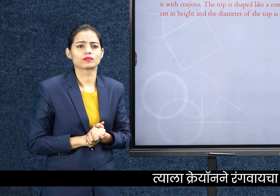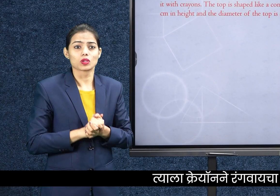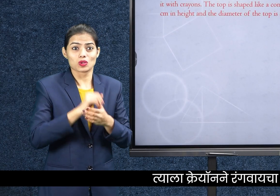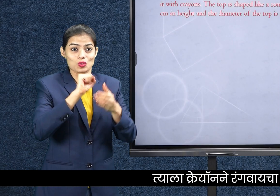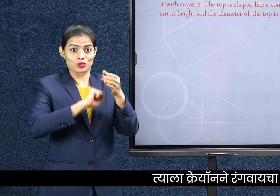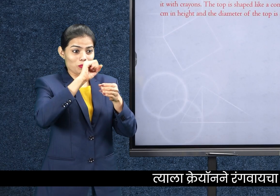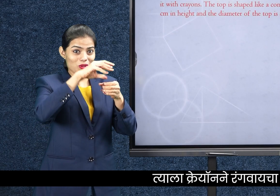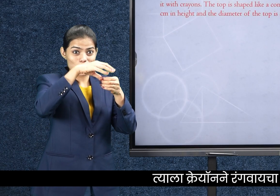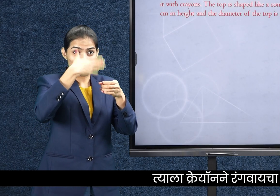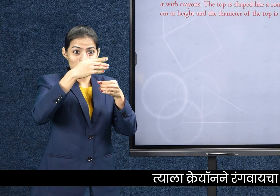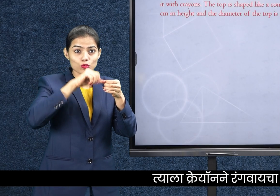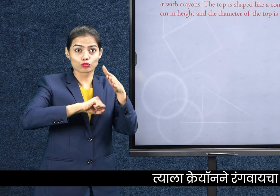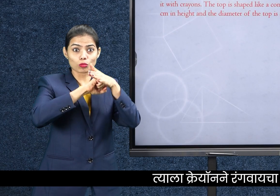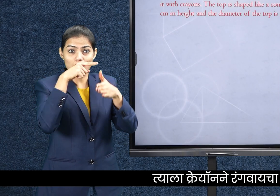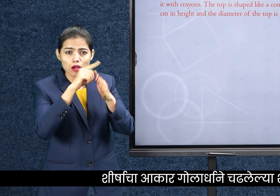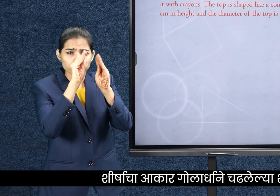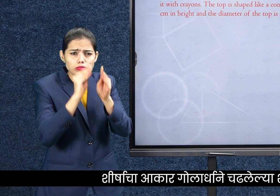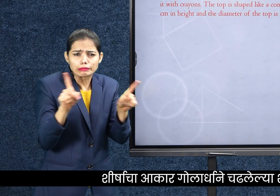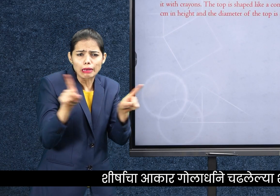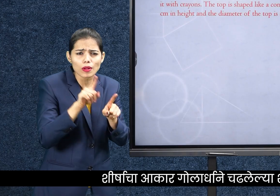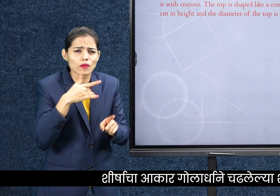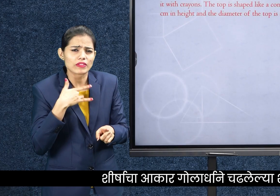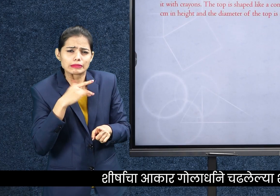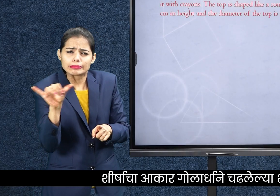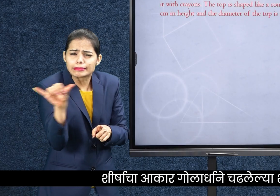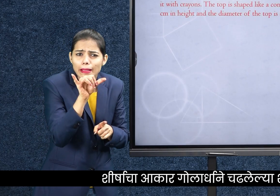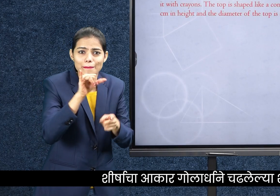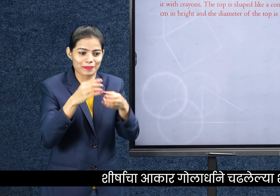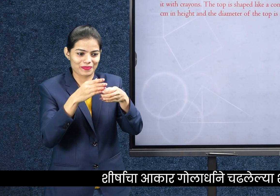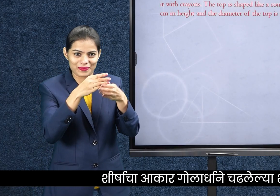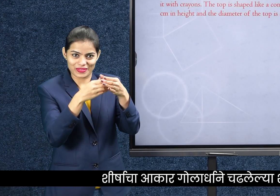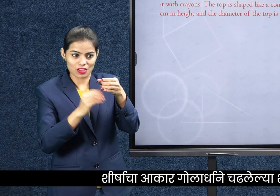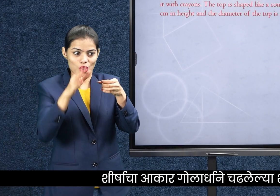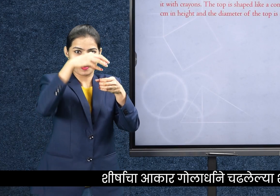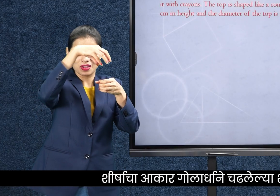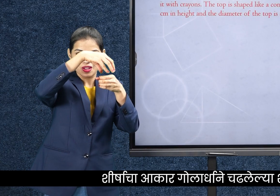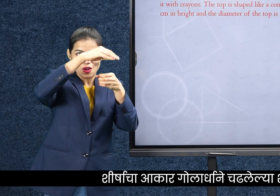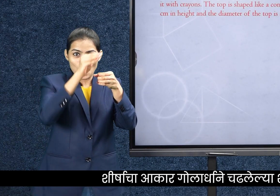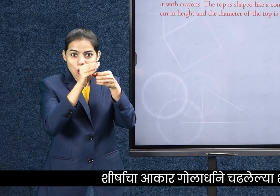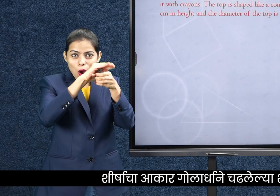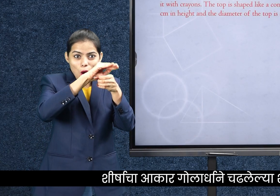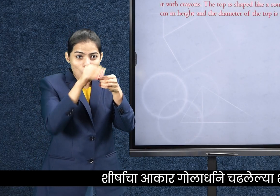त्याला क्रेयॉनने रंगवायचा होता. शीर्षाचा आकार गोलार्धाने चढलेल्या शंकूसारखा आहे.